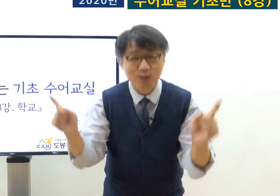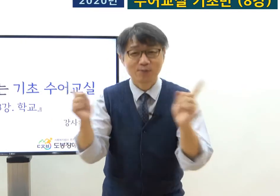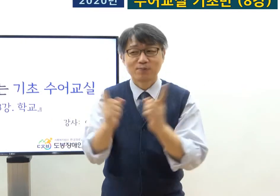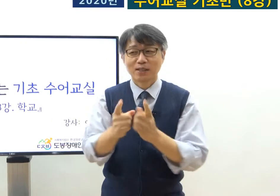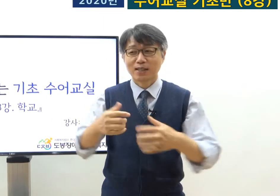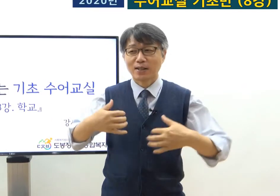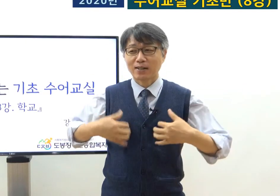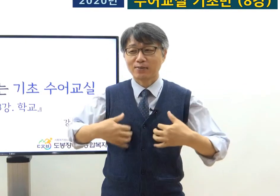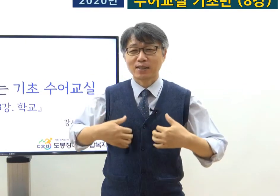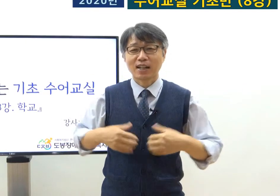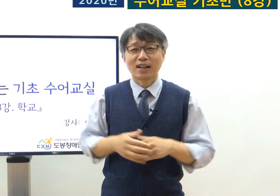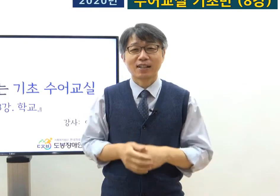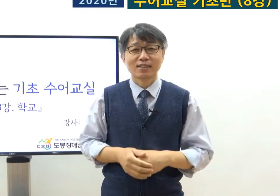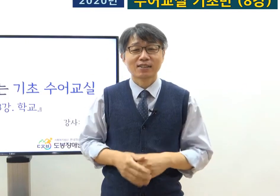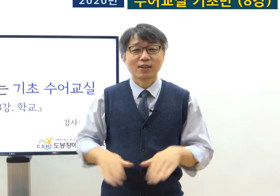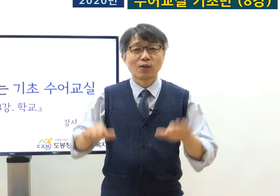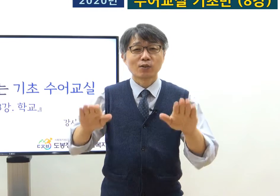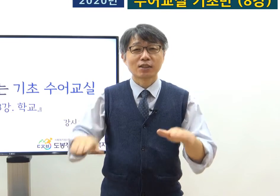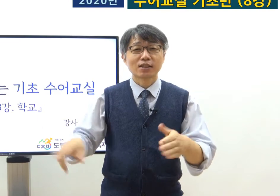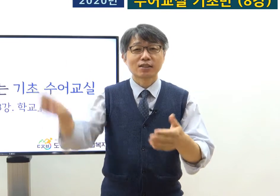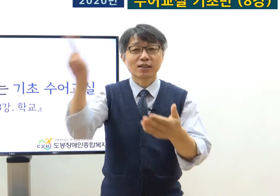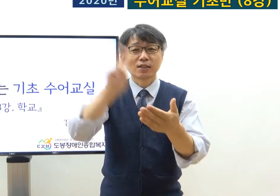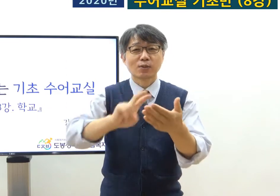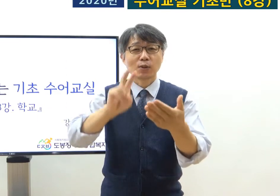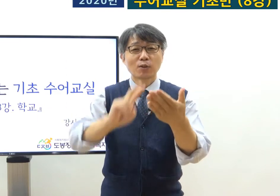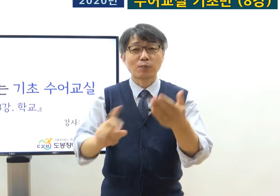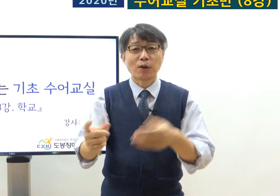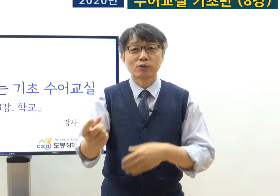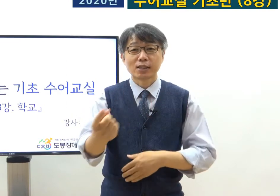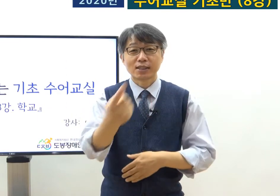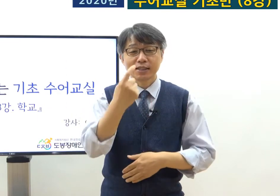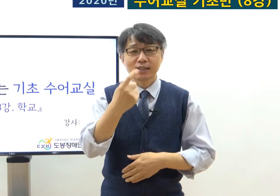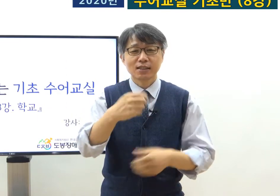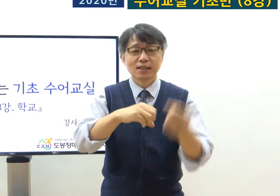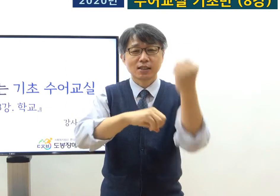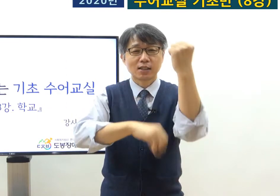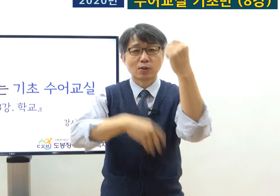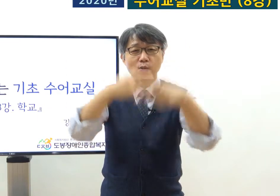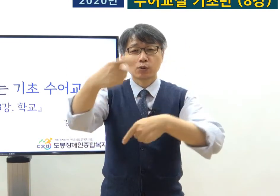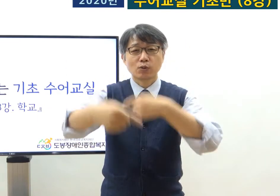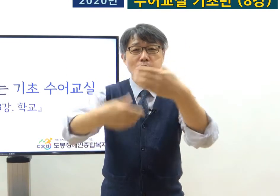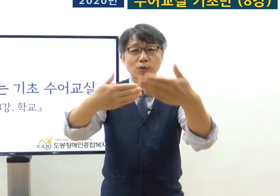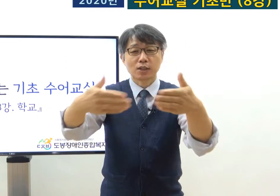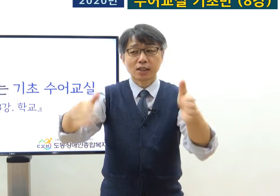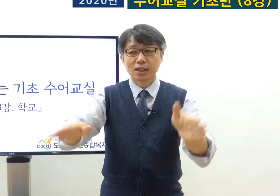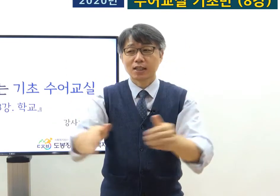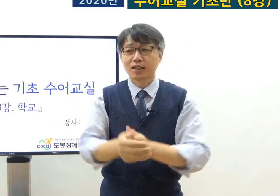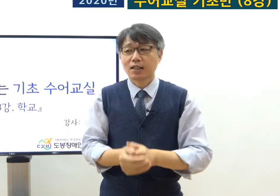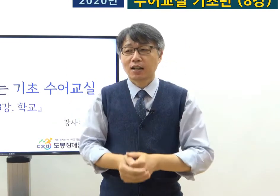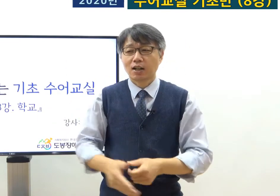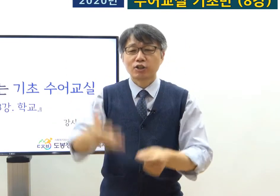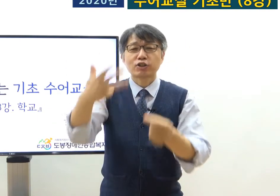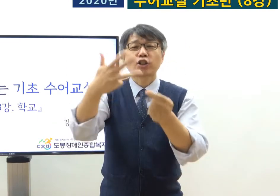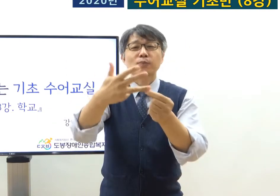안녕하세요. 만나서 반갑습니다. 오늘은 노래로 배우는 기초 수어 교실